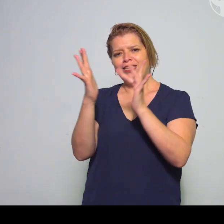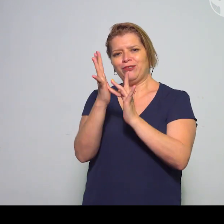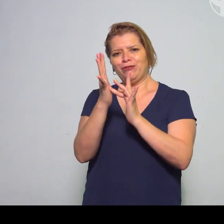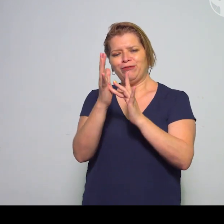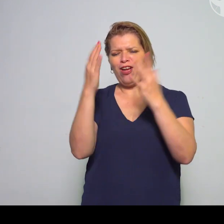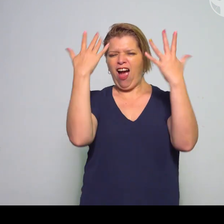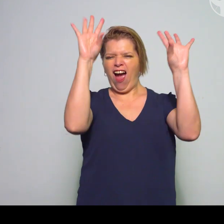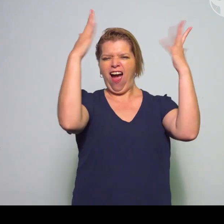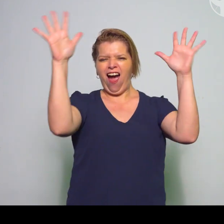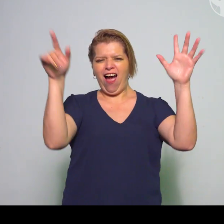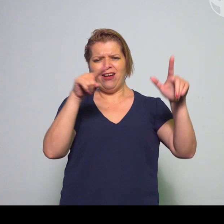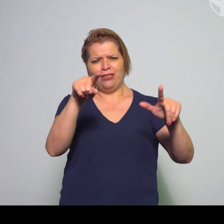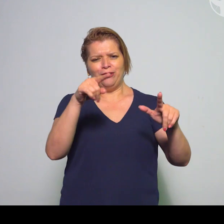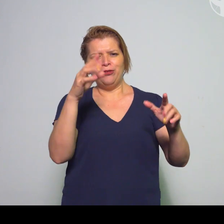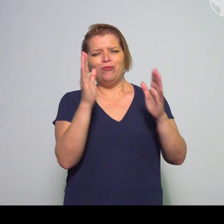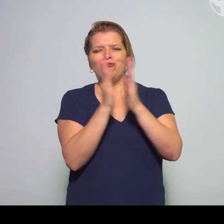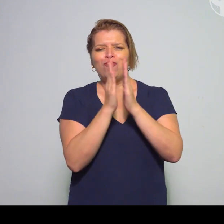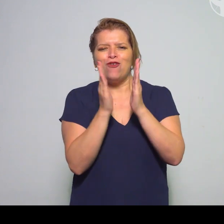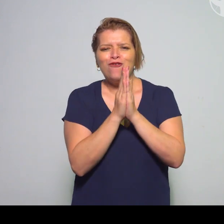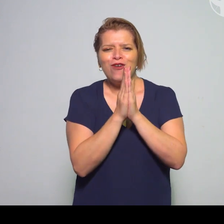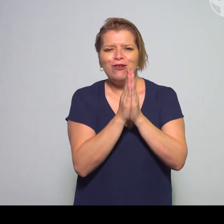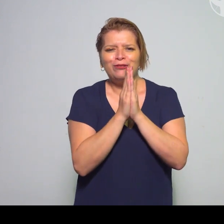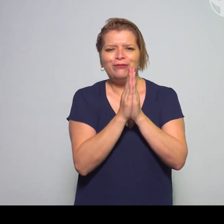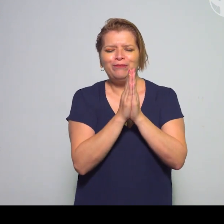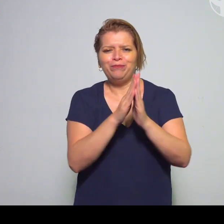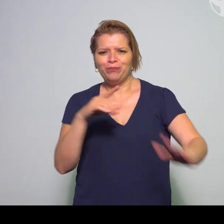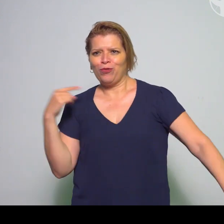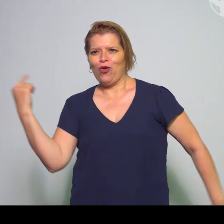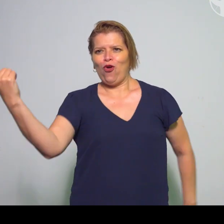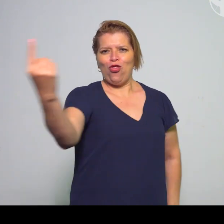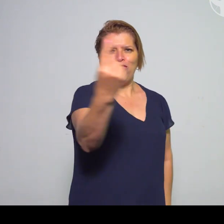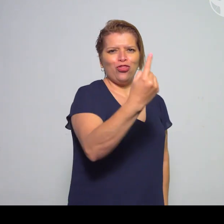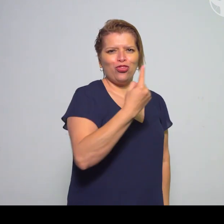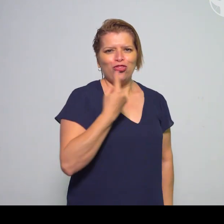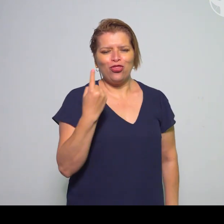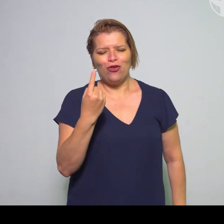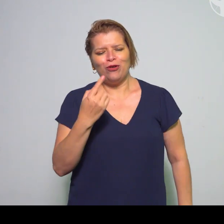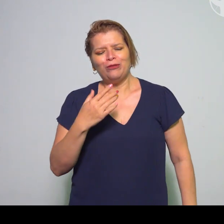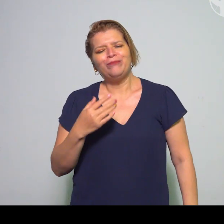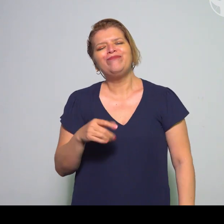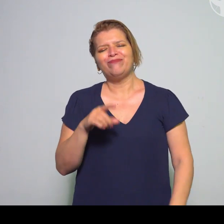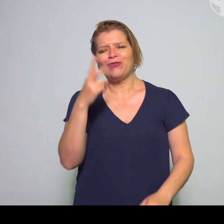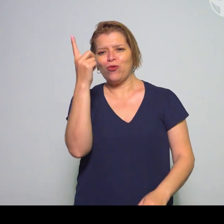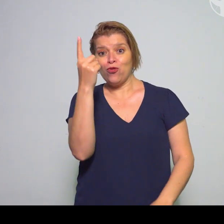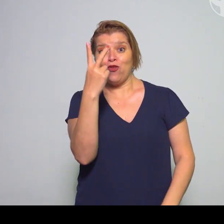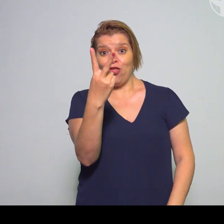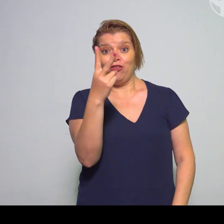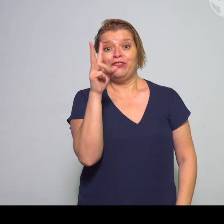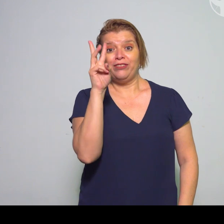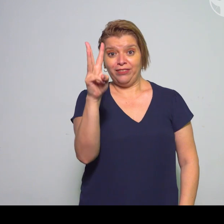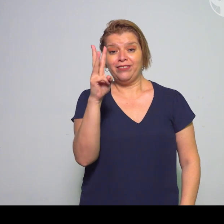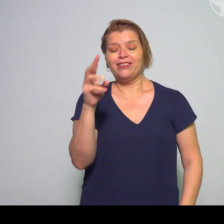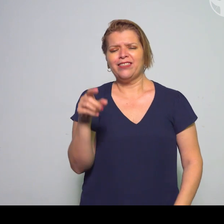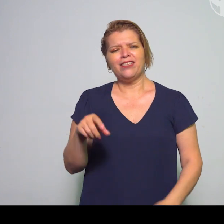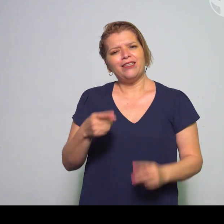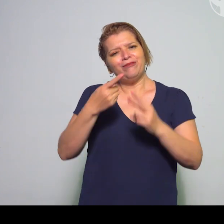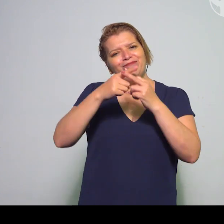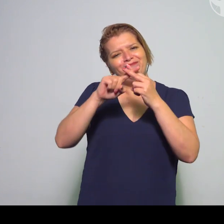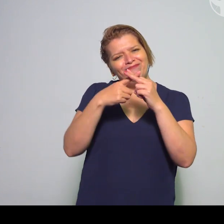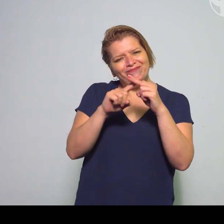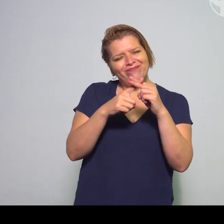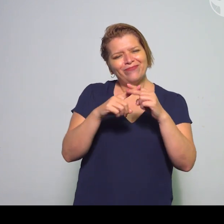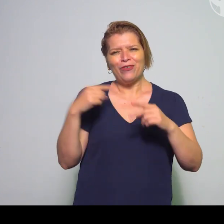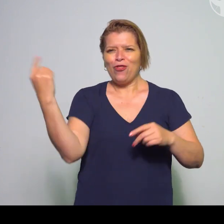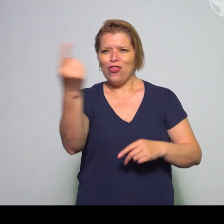mi familia, a la manera de Jesús. No, yo no oí. Y además es reinicio. Con Sí, todo ¿verdad? por mi familia, a la manera de Jesús.